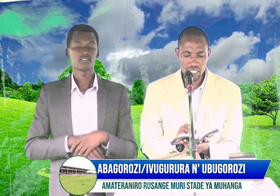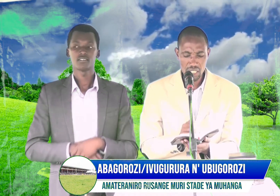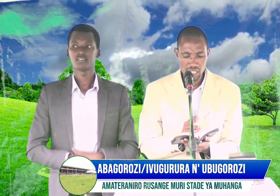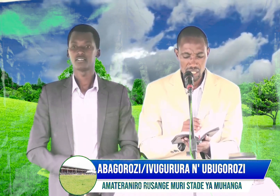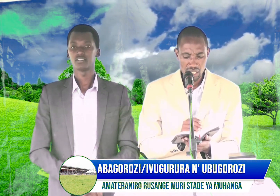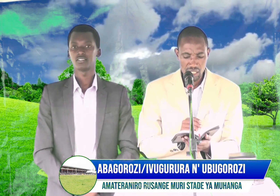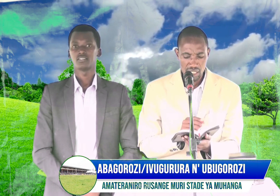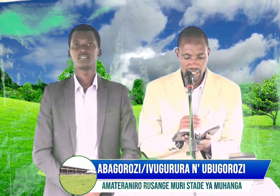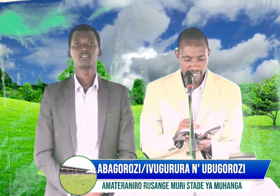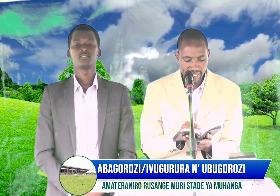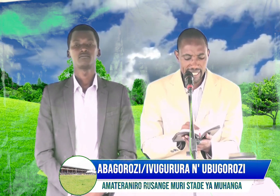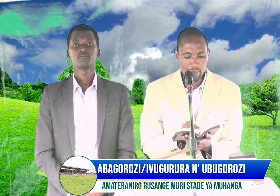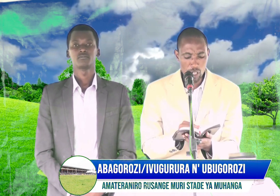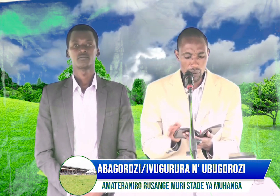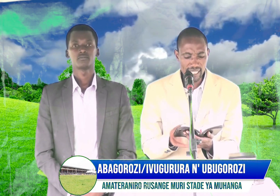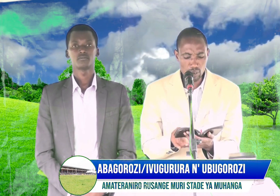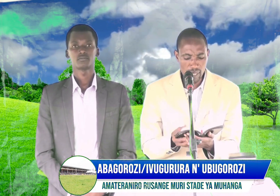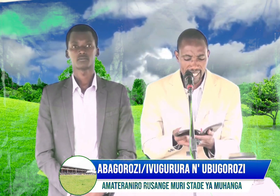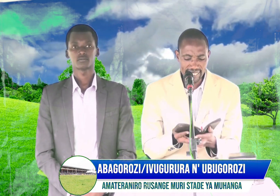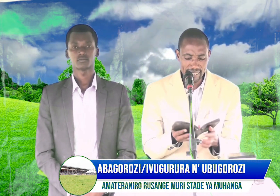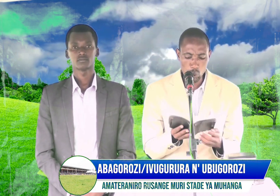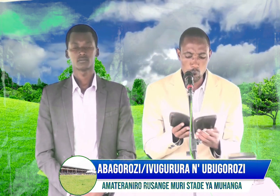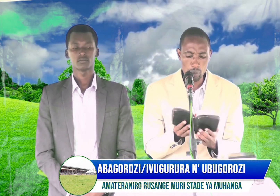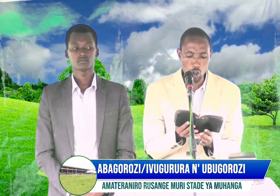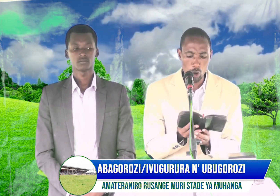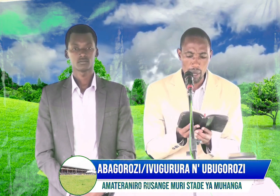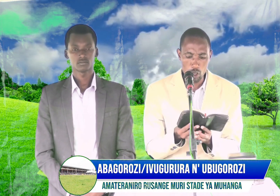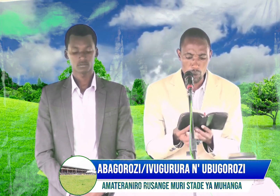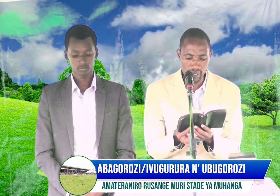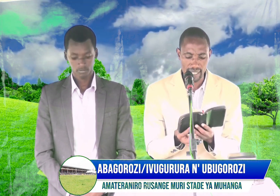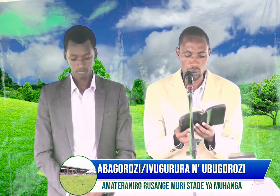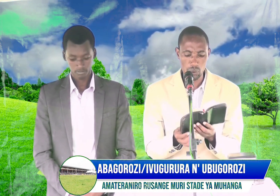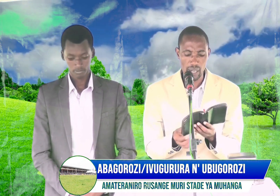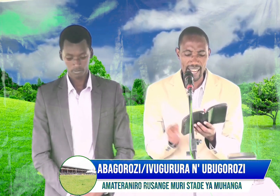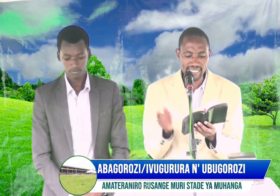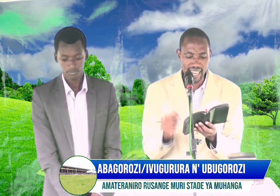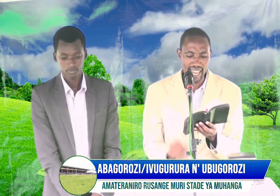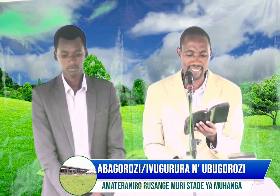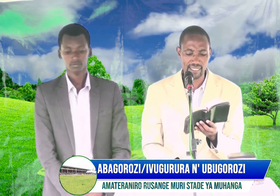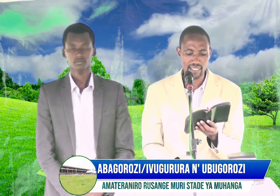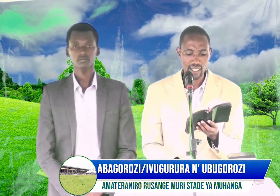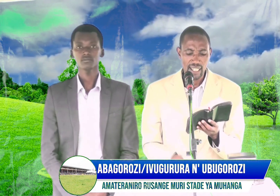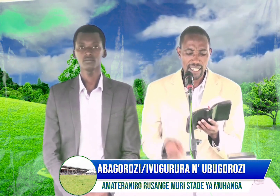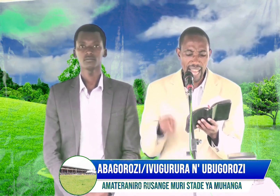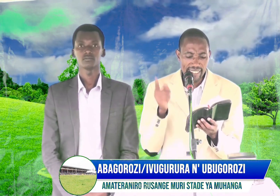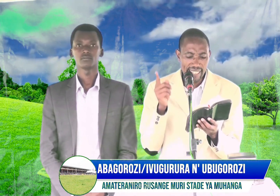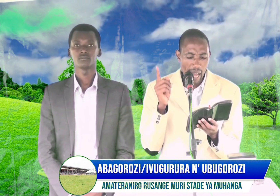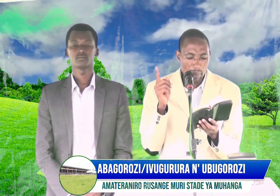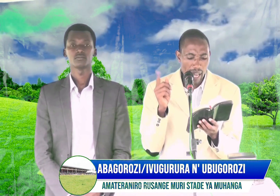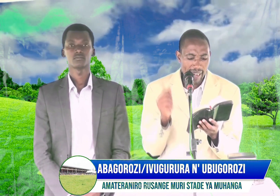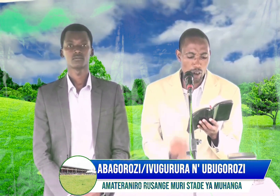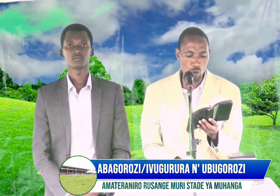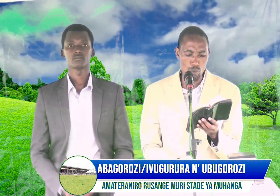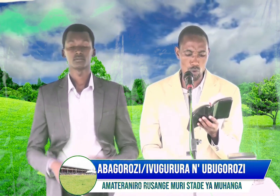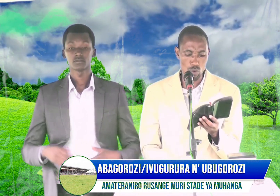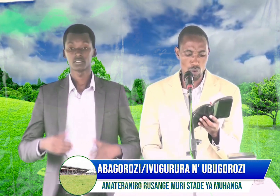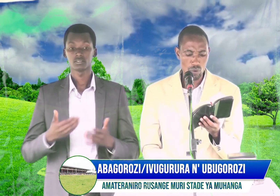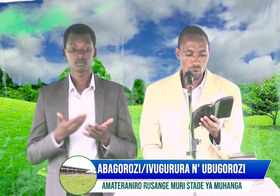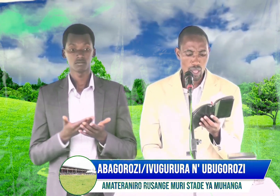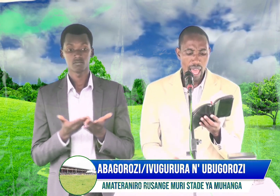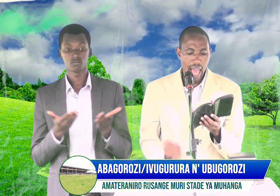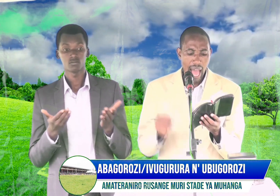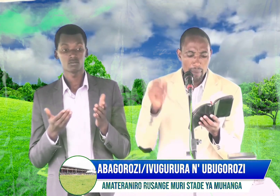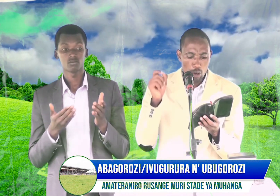Ezekieli gice cya 33 umurongo wa 30 aragira hati kandi nawe mwana